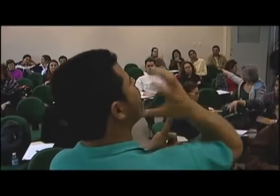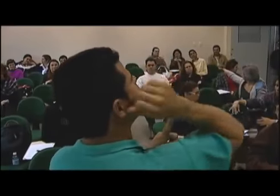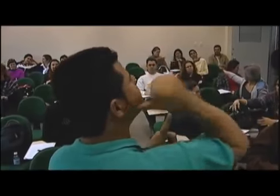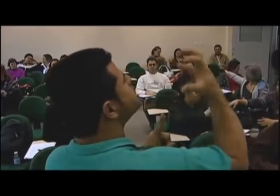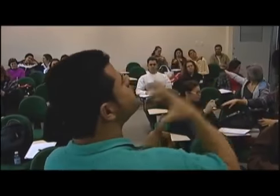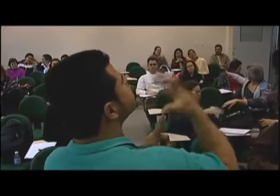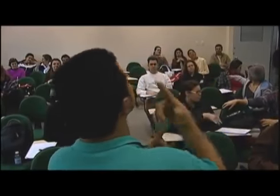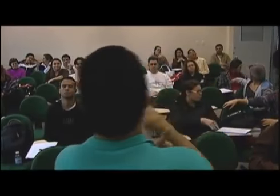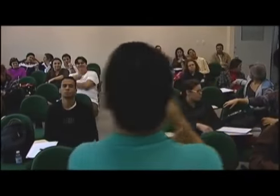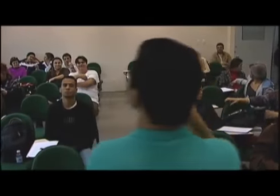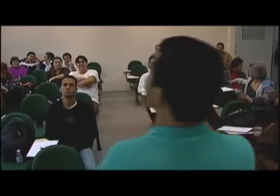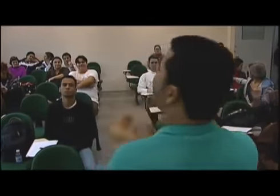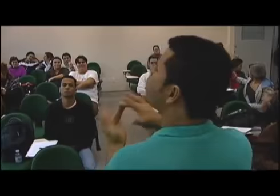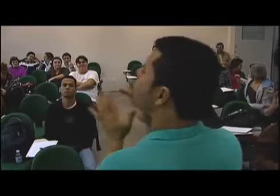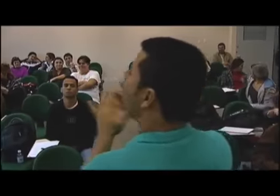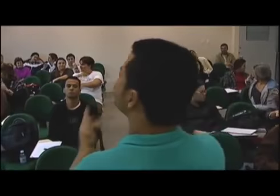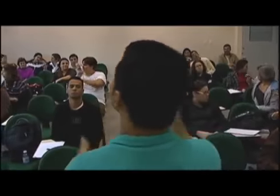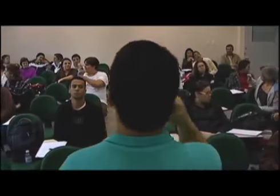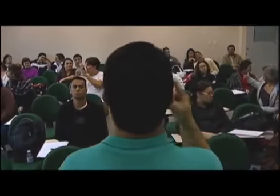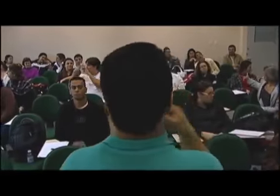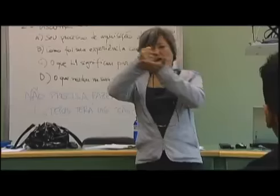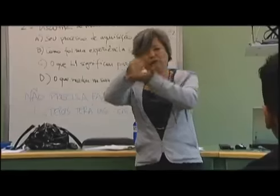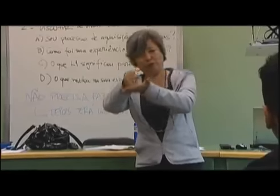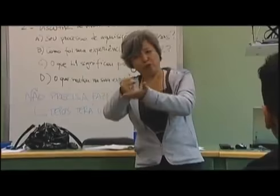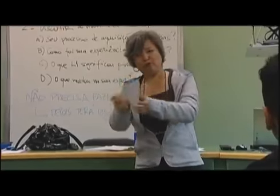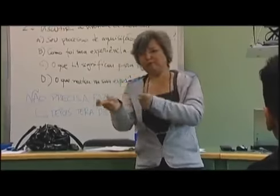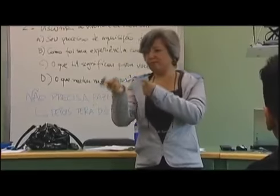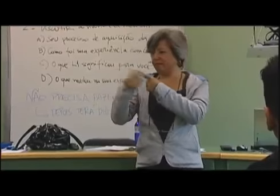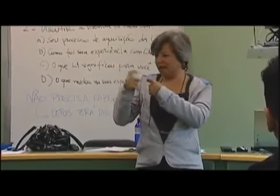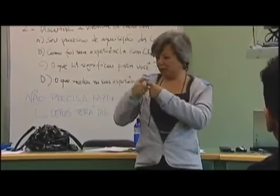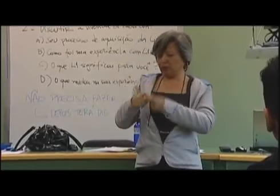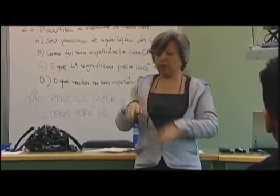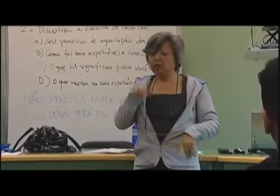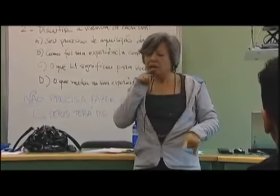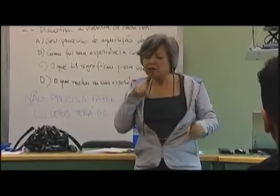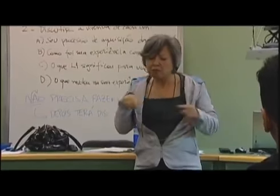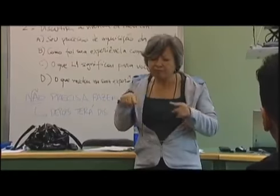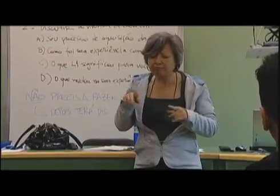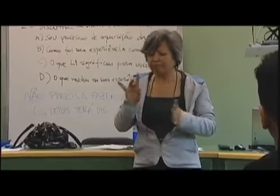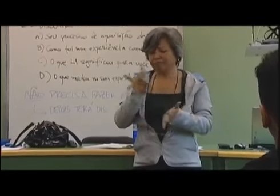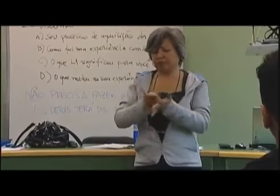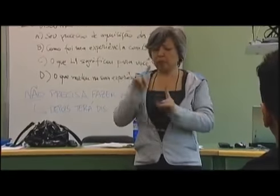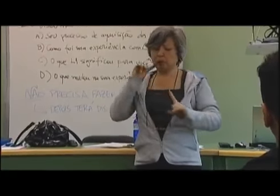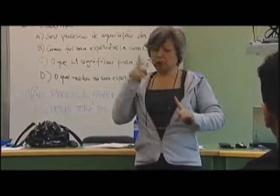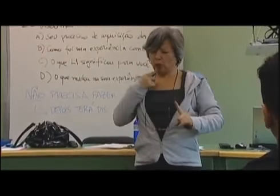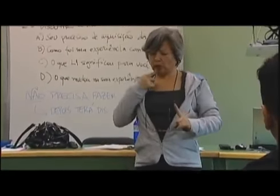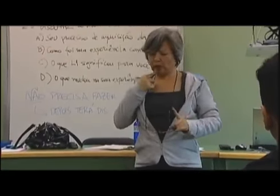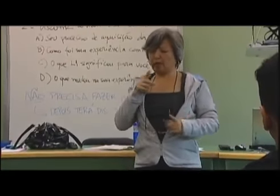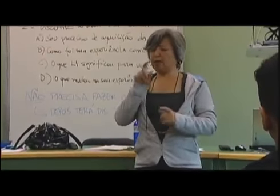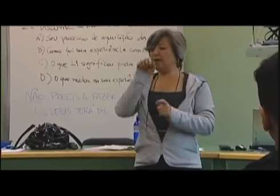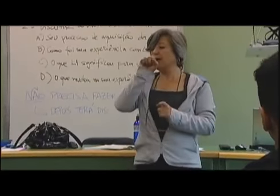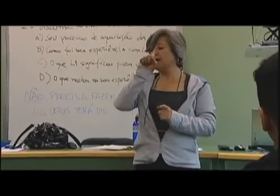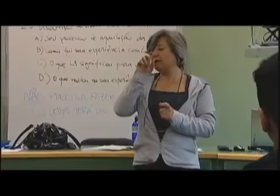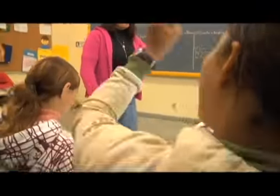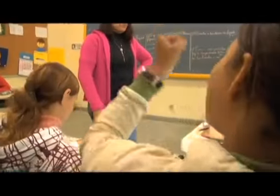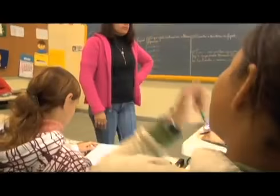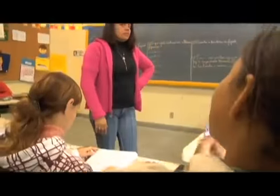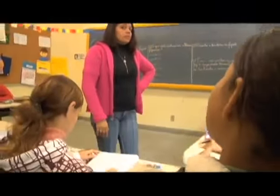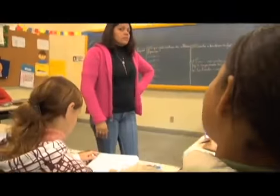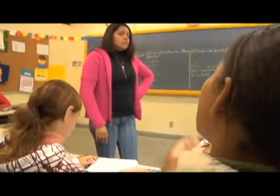anos, todos os educadores em Libras, surdos ou ouvintes, sejam formados por cursos de letras. Para